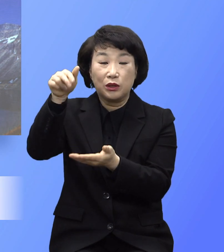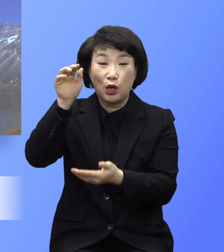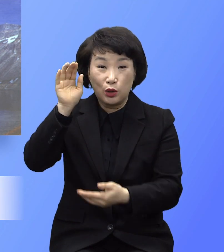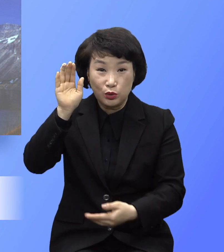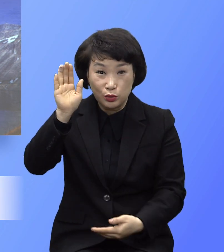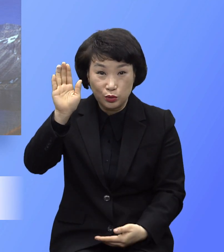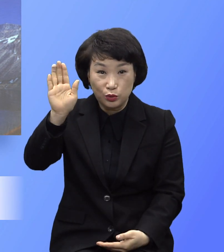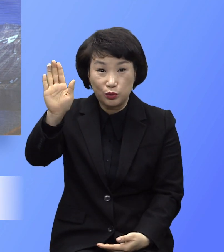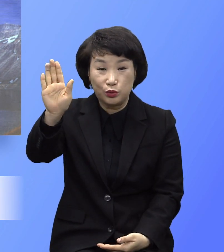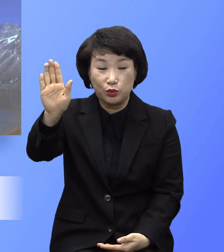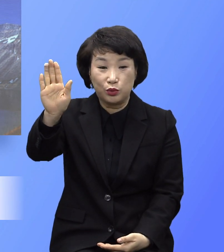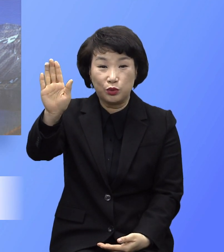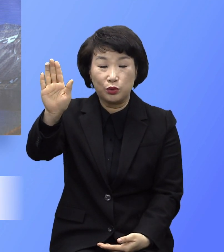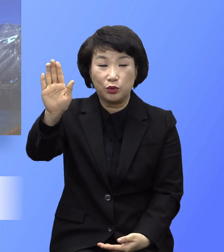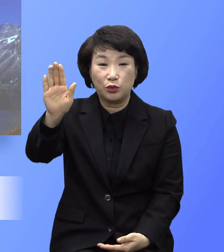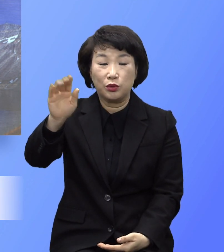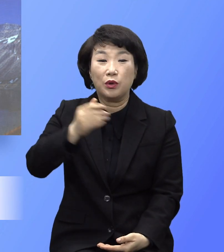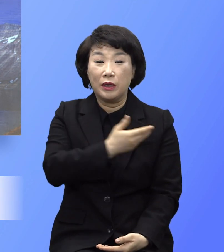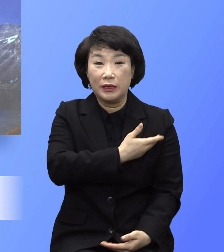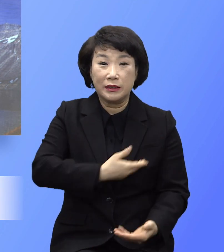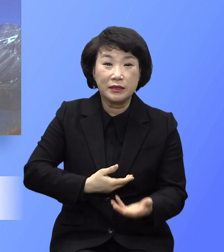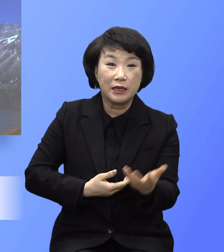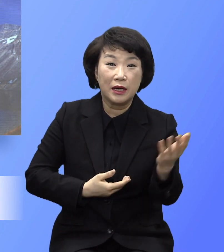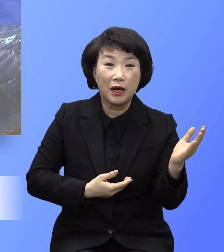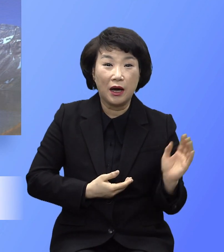승천하신 다음에